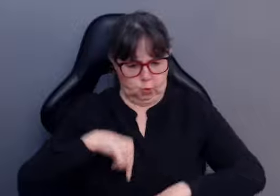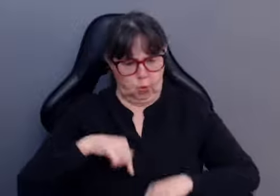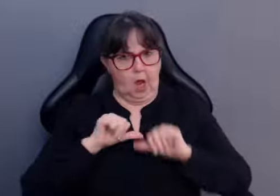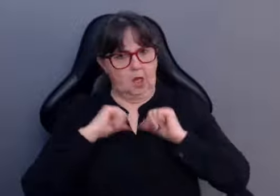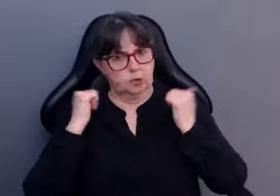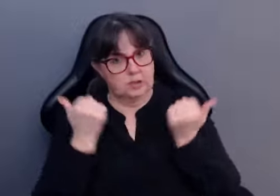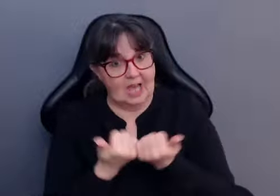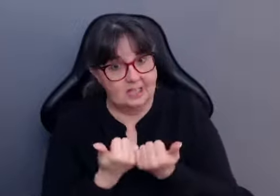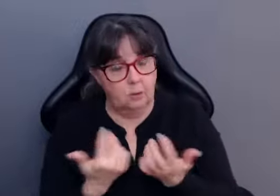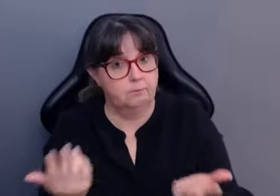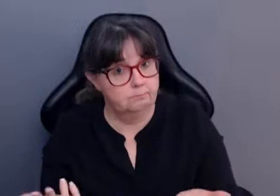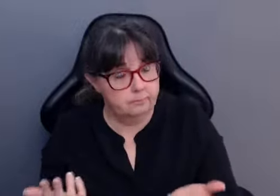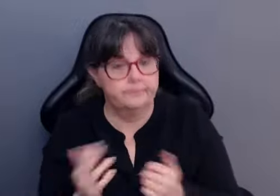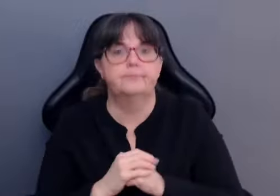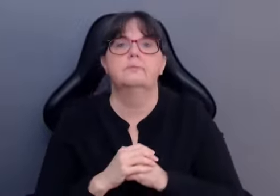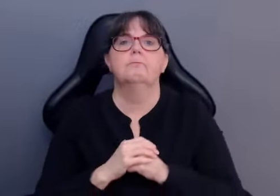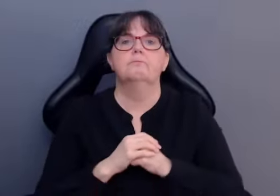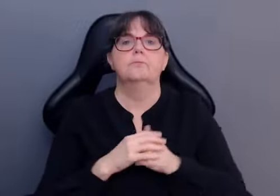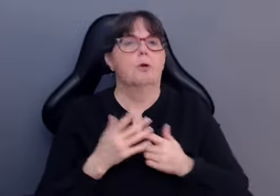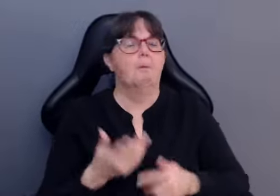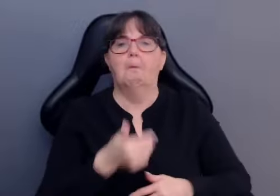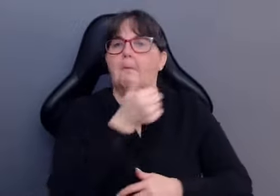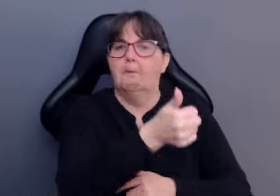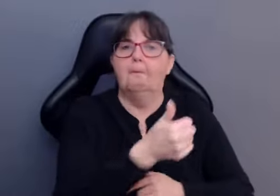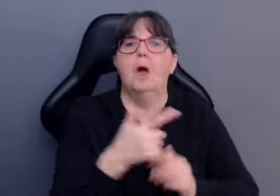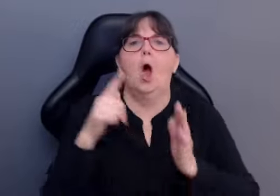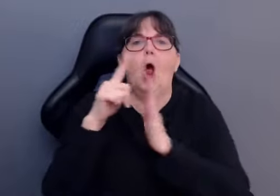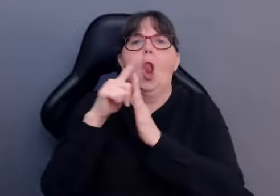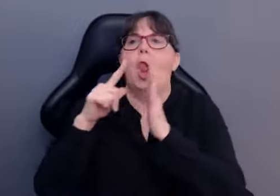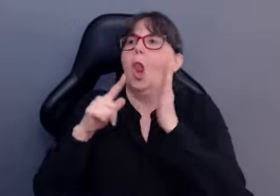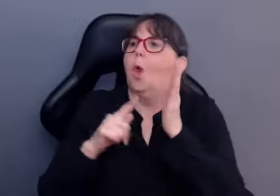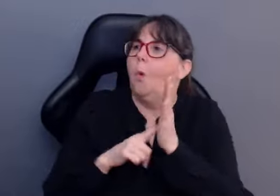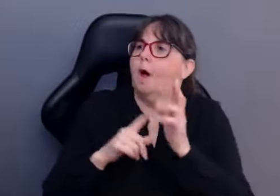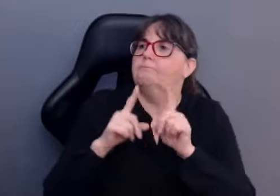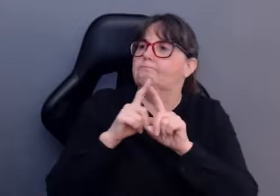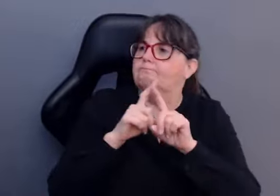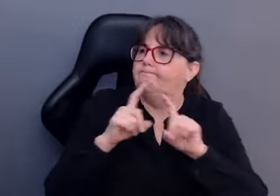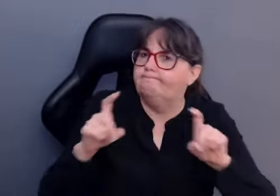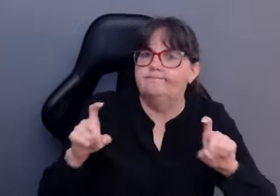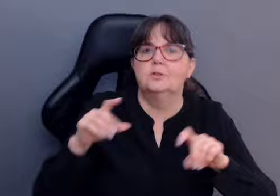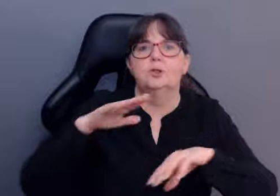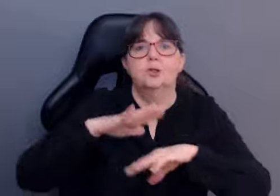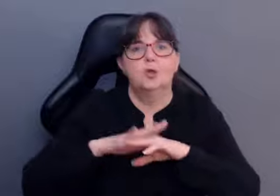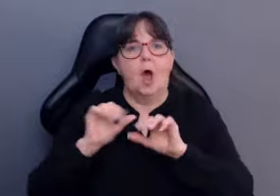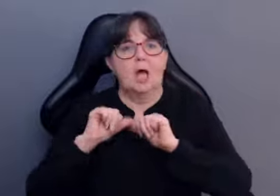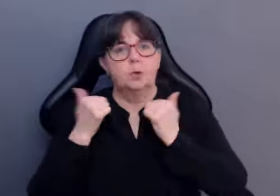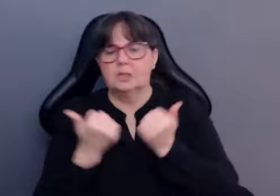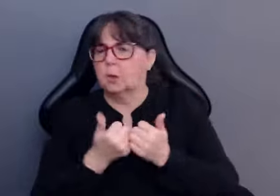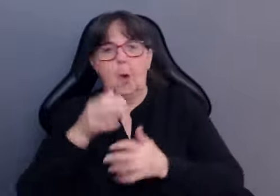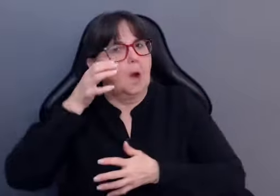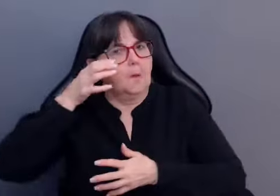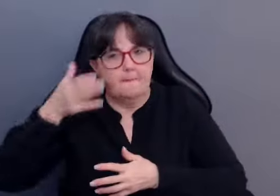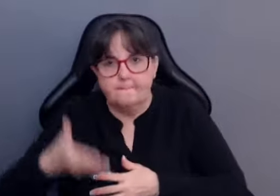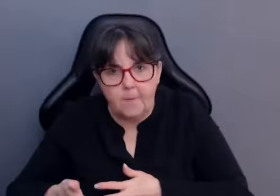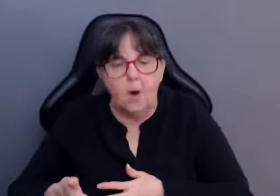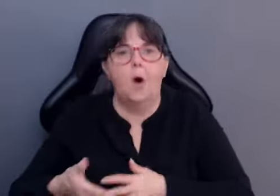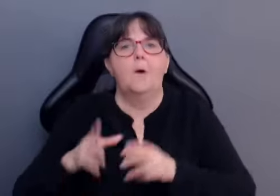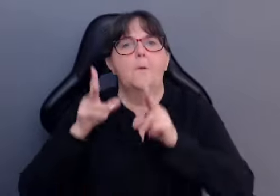l'organisme, d'enfreindre les lois relatives aux personnes morales ou de manquer à ses